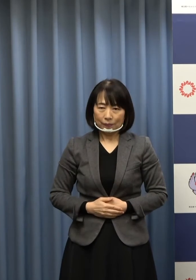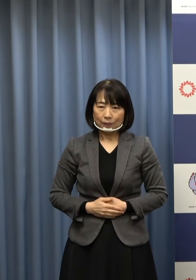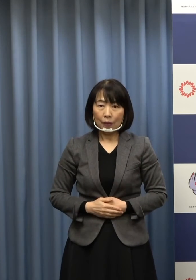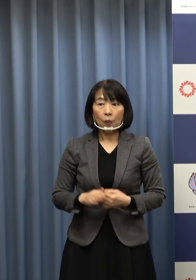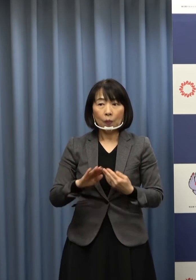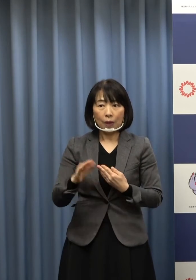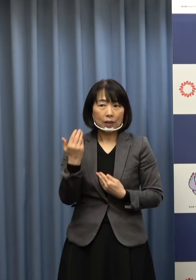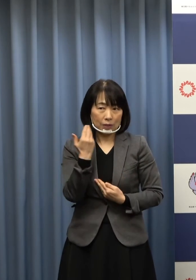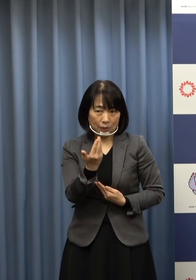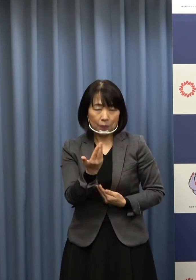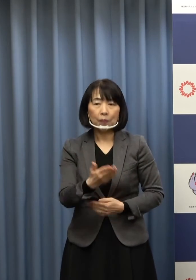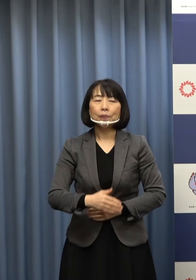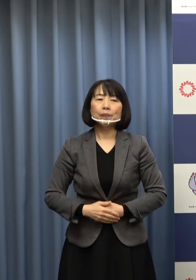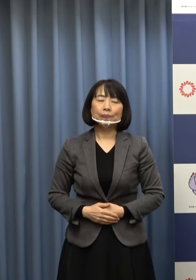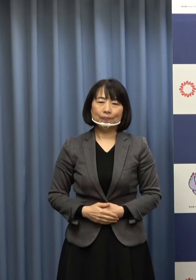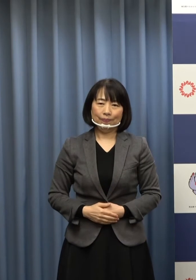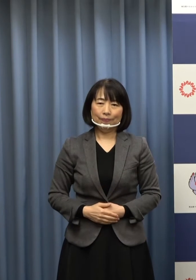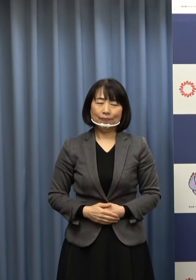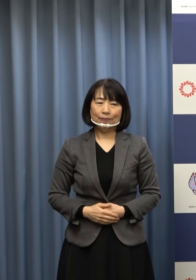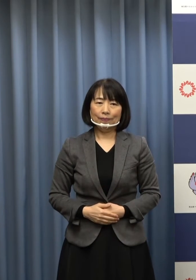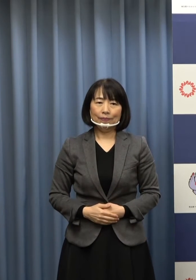。各質問お願いします。